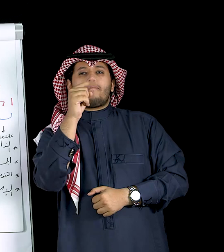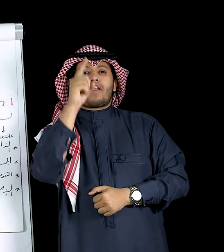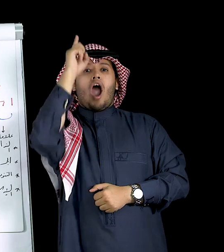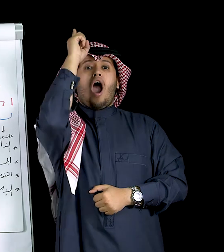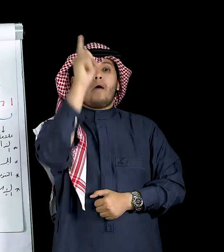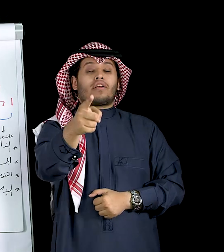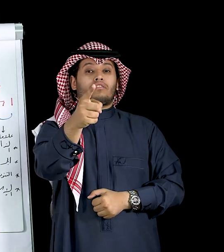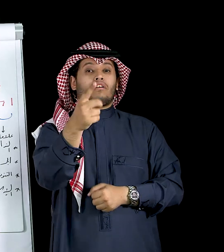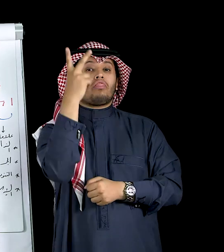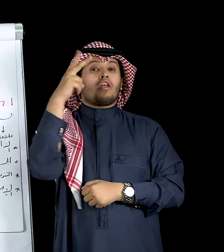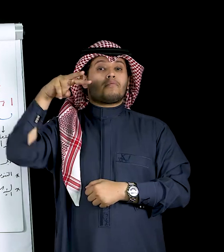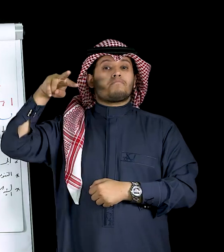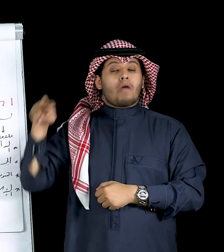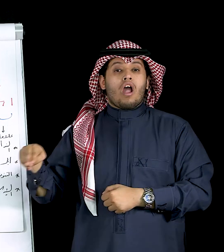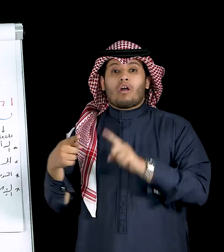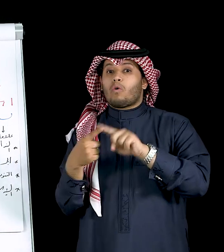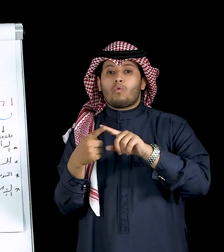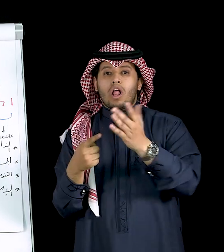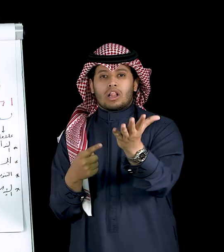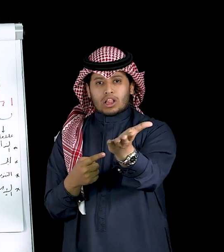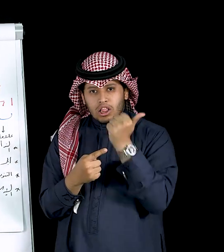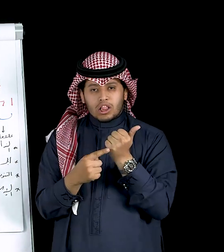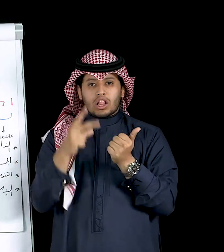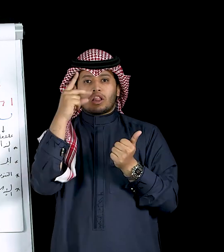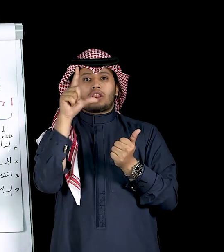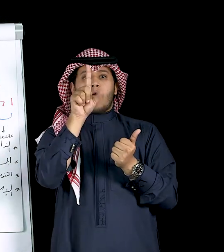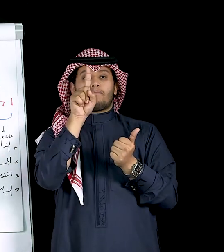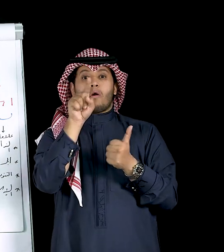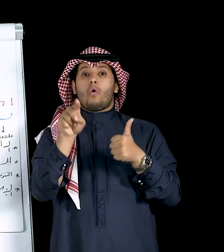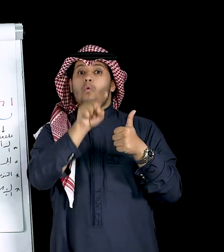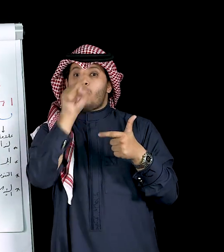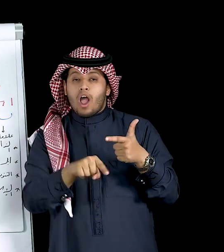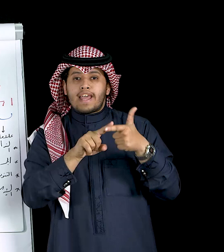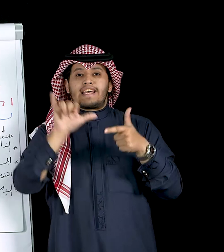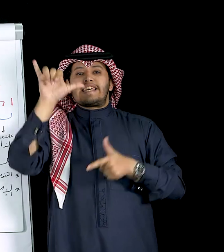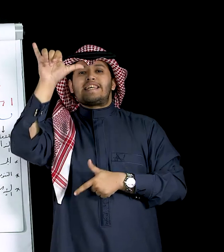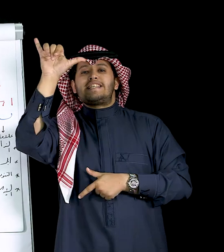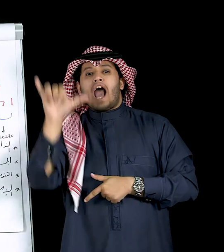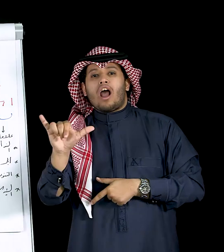الطلب ويقبل يا المخاطبة.